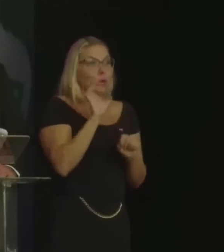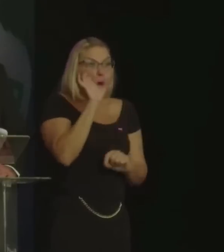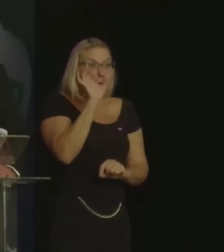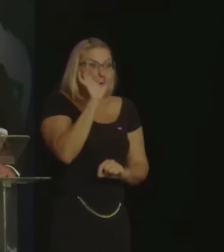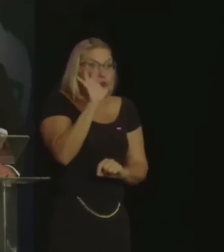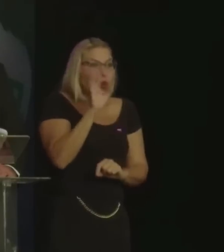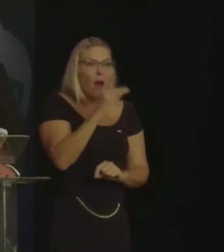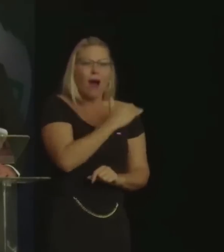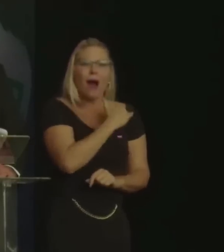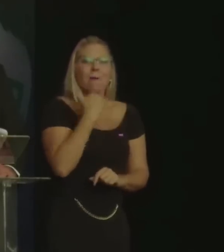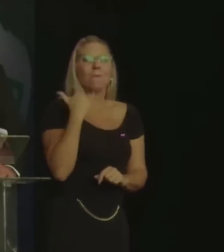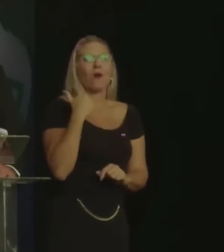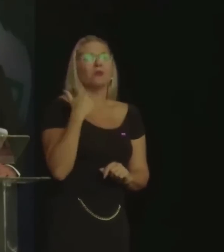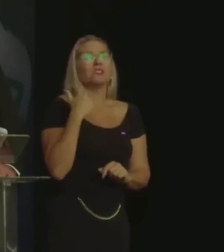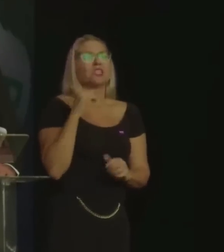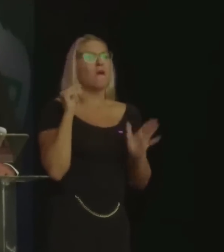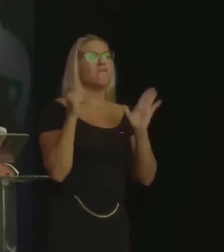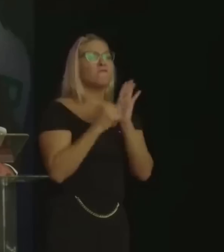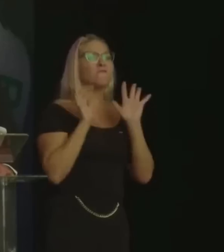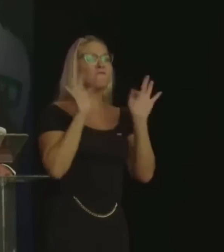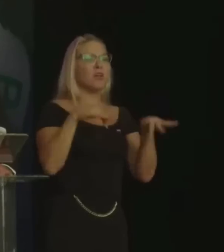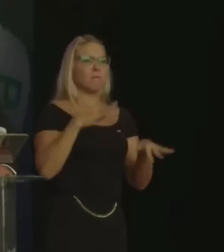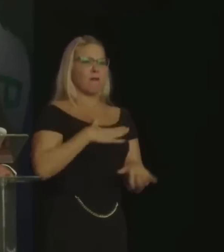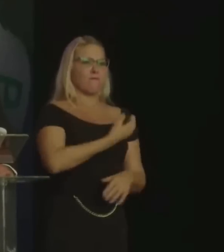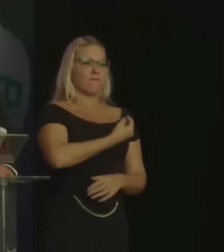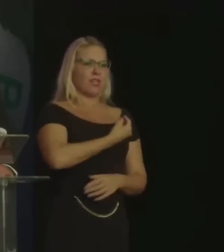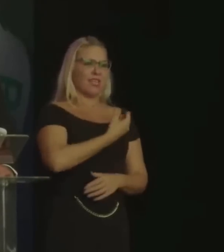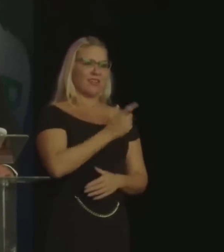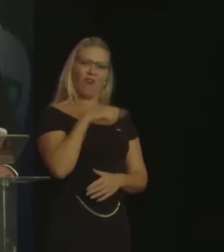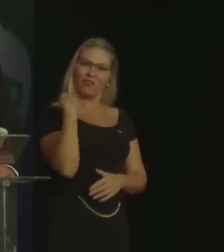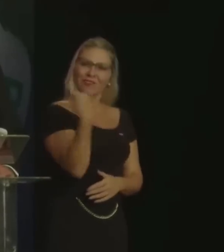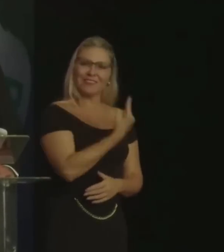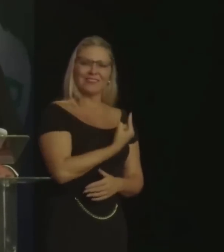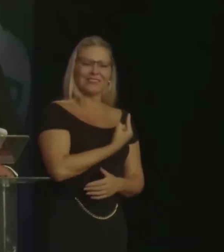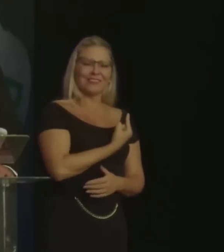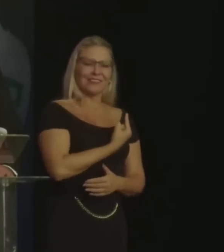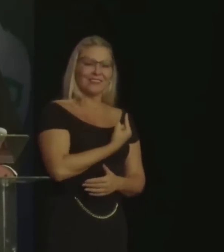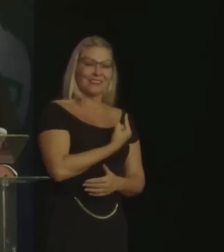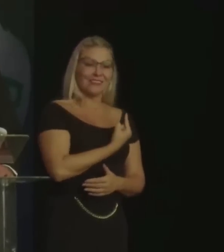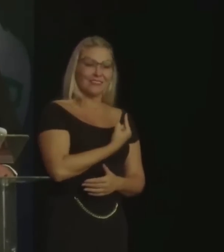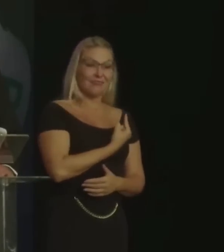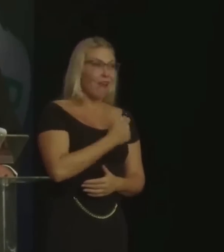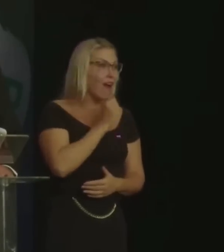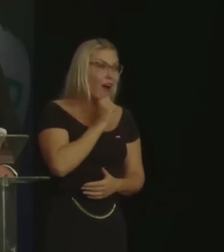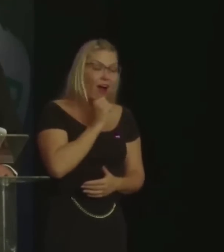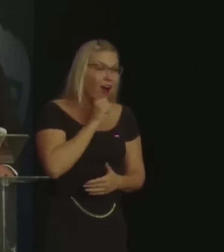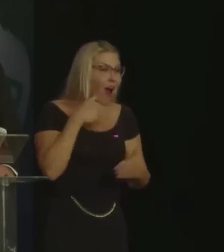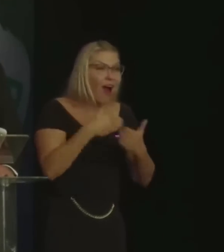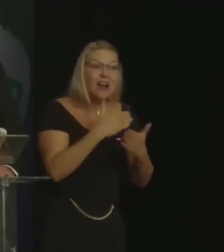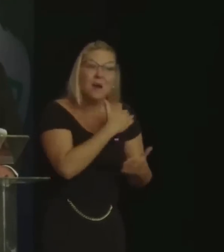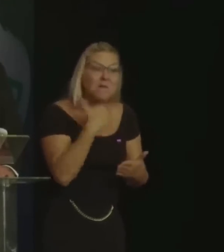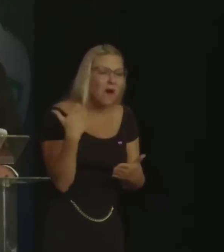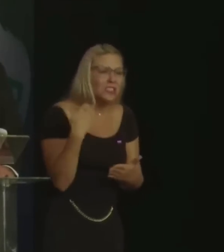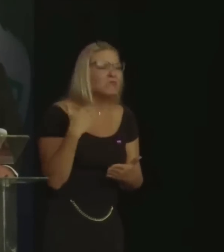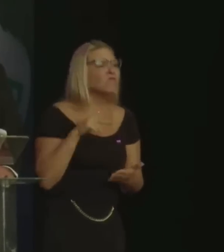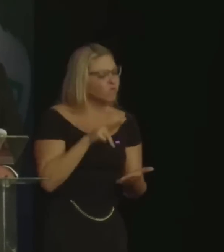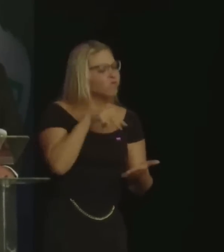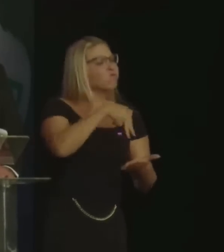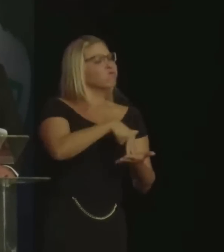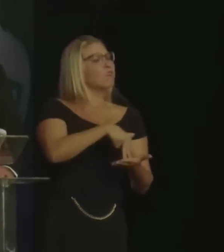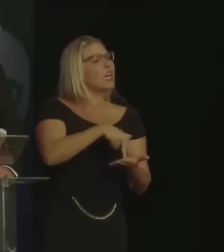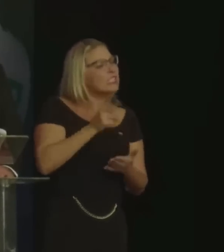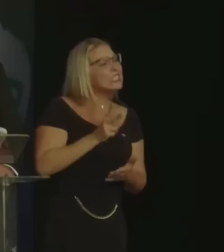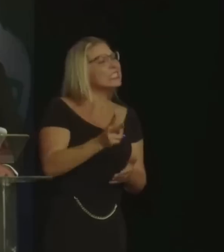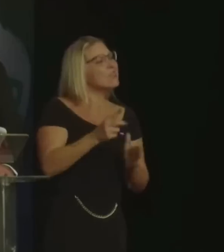a morte bota um ponto final das nossas vidas enquanto ela não chegar estaremos sempre